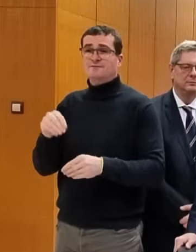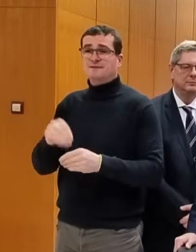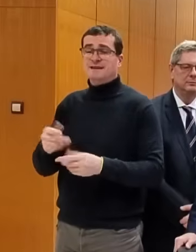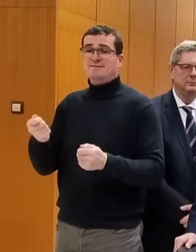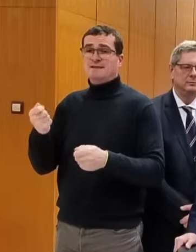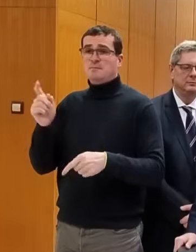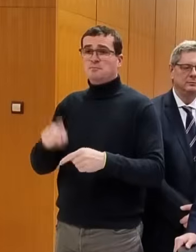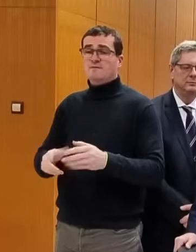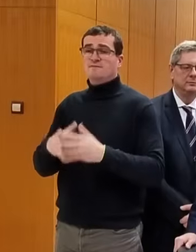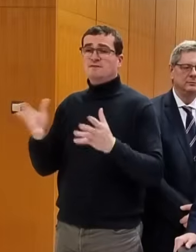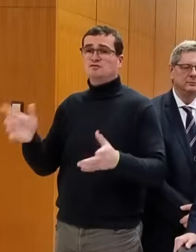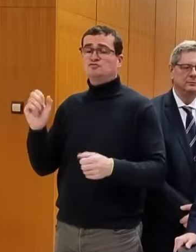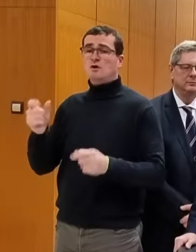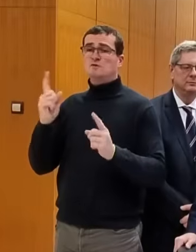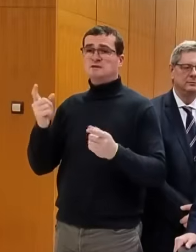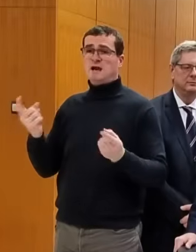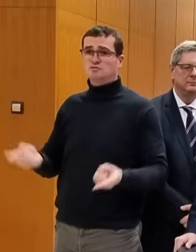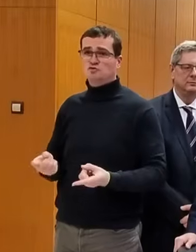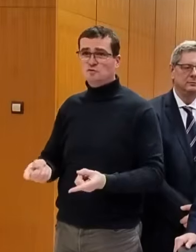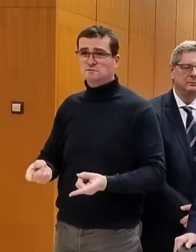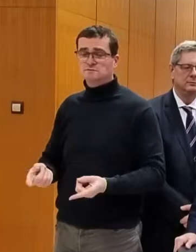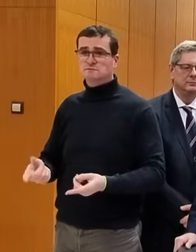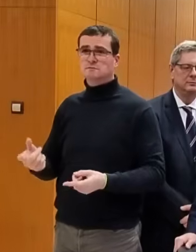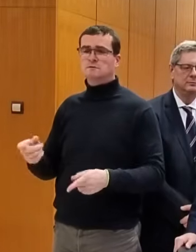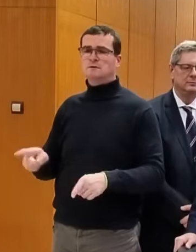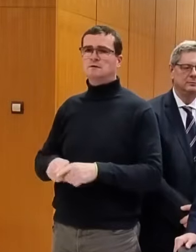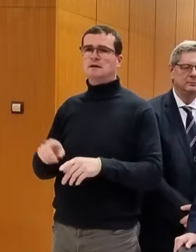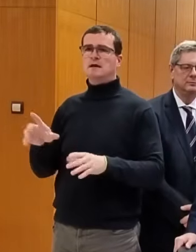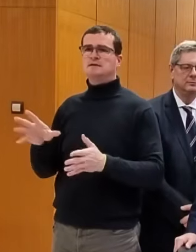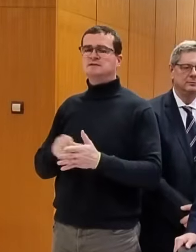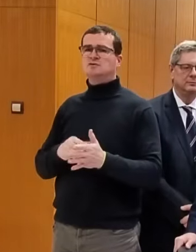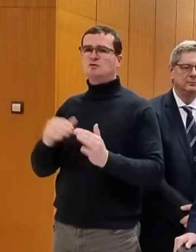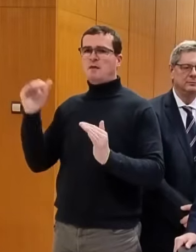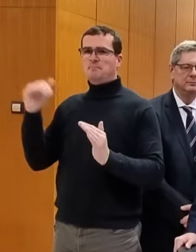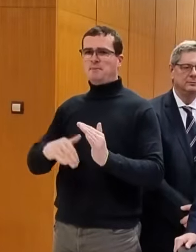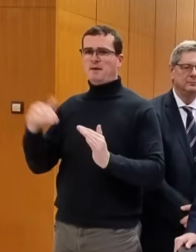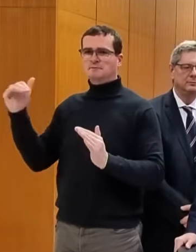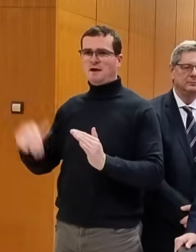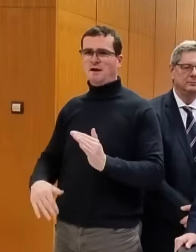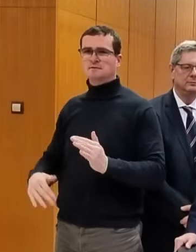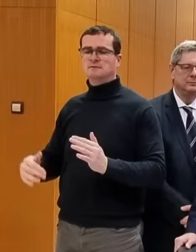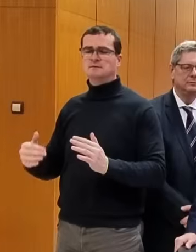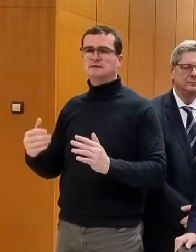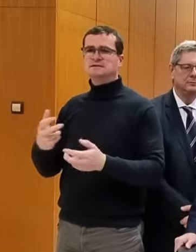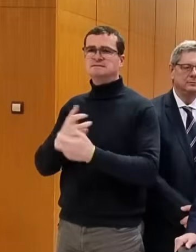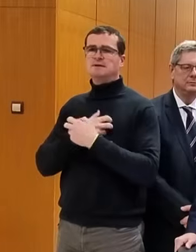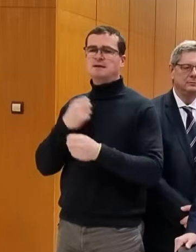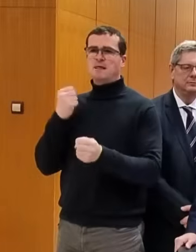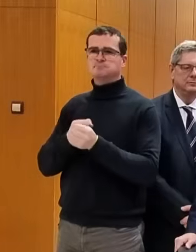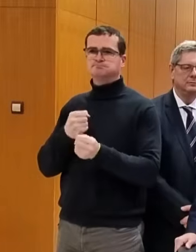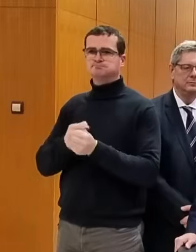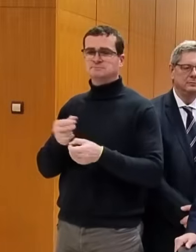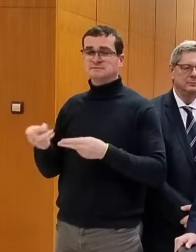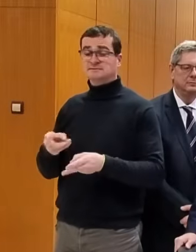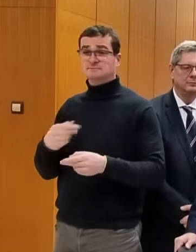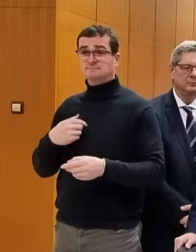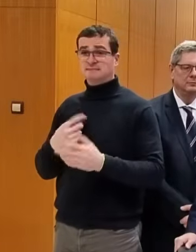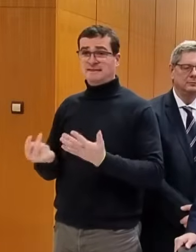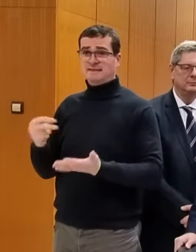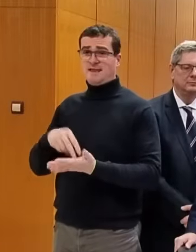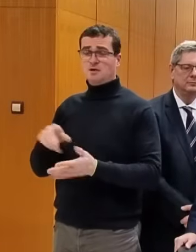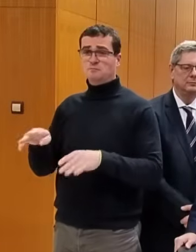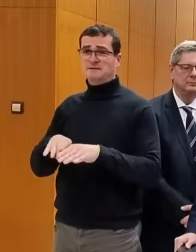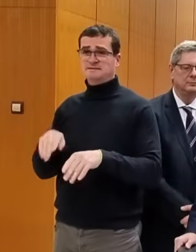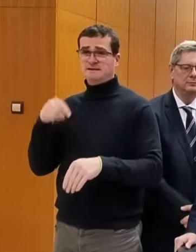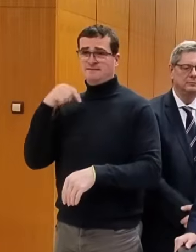keď finančný postih bol väčší ako zákaz činnosti, tak zrazu začali prudko padať smrteľné nehody na cestách. Keď som nastupoval vtedy